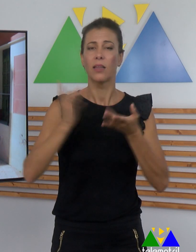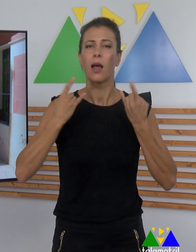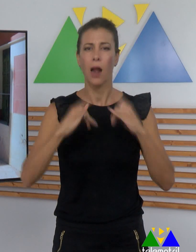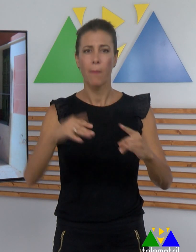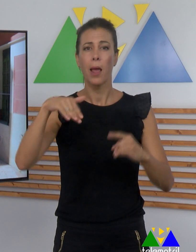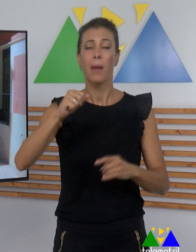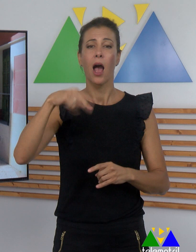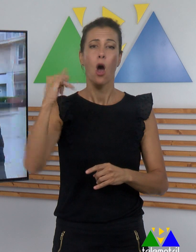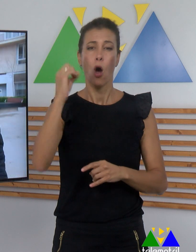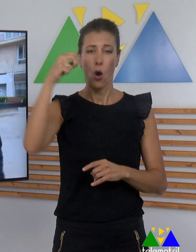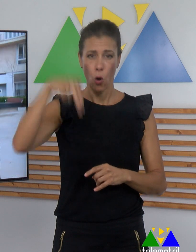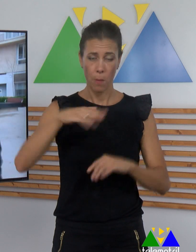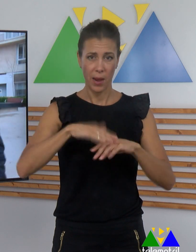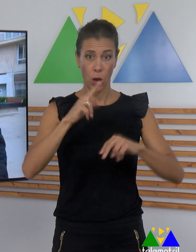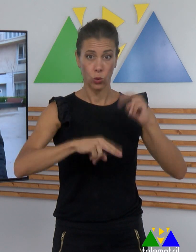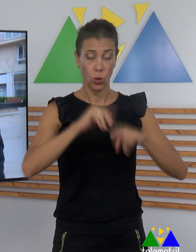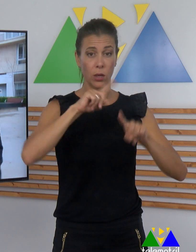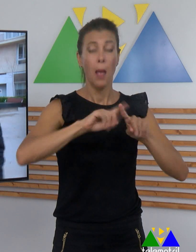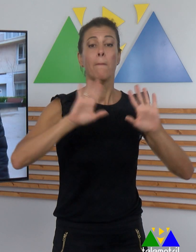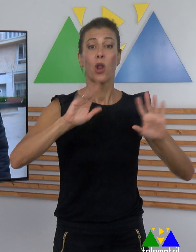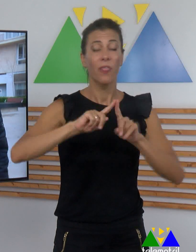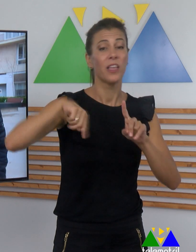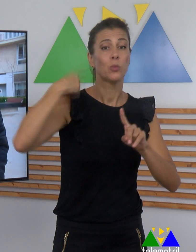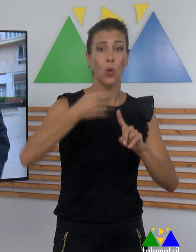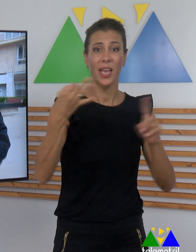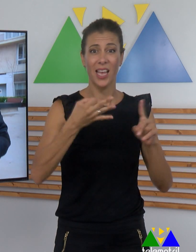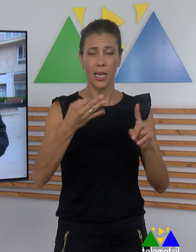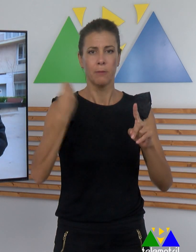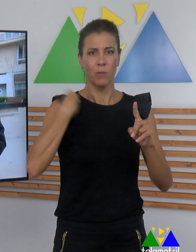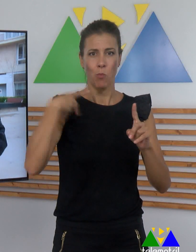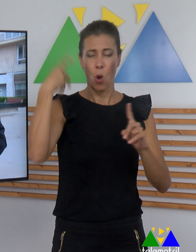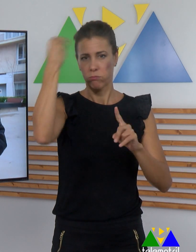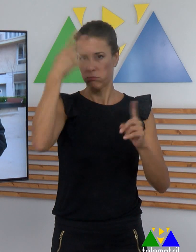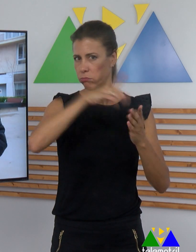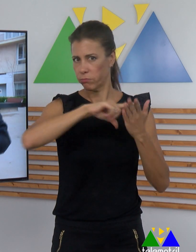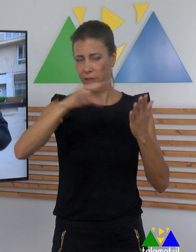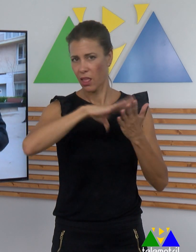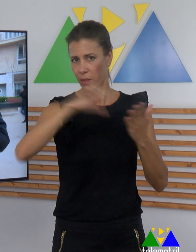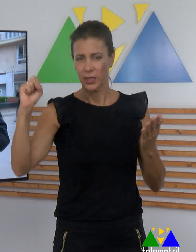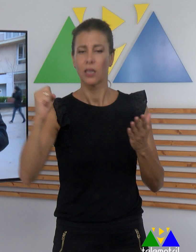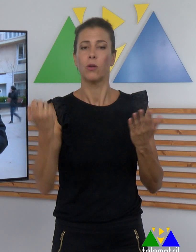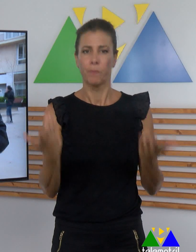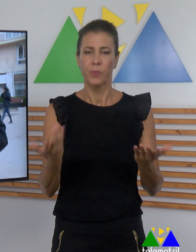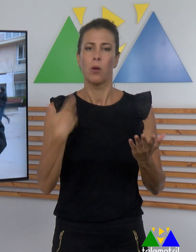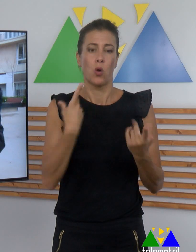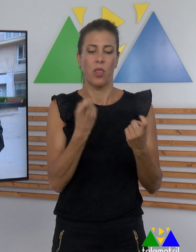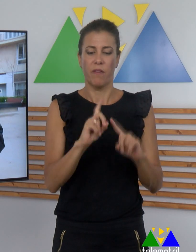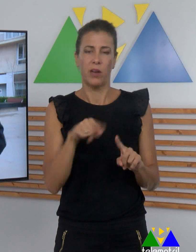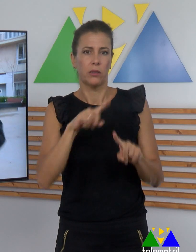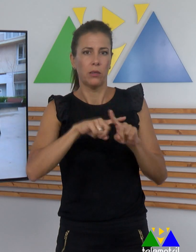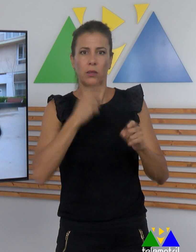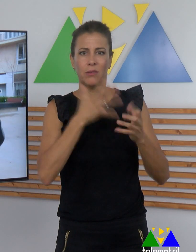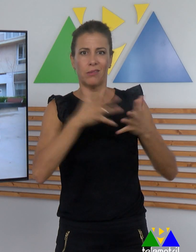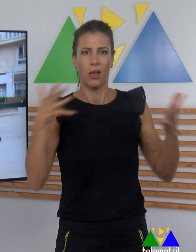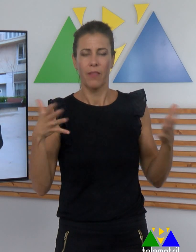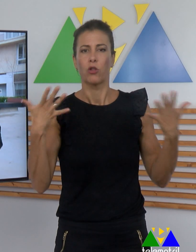construir el cementerio, pero como después expulsan a los moriscos, ya no se utiliza como cementerio morisco, no era tan necesario tener un cementerio tan grande, y se hace